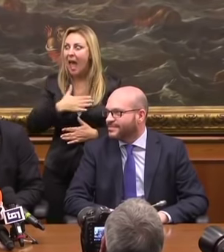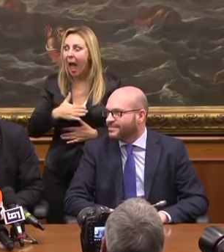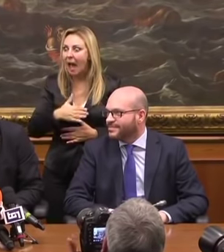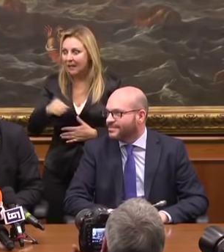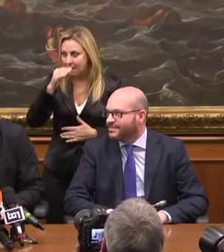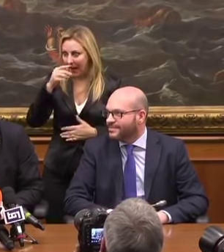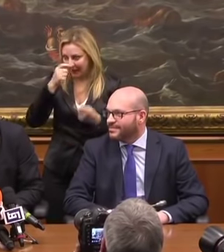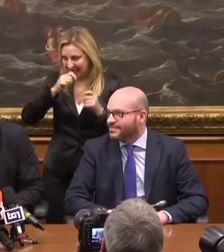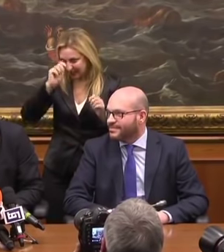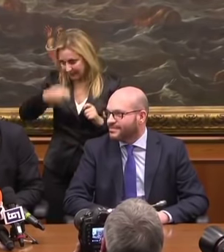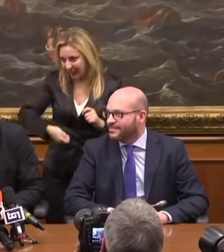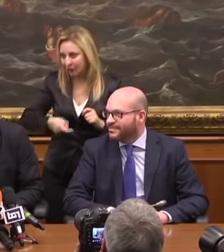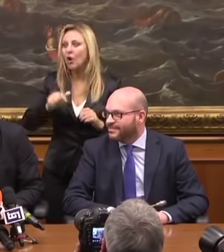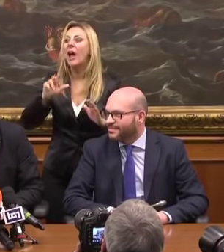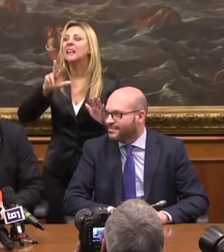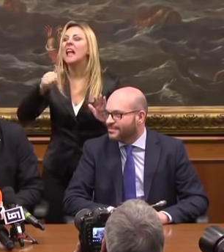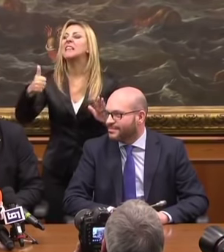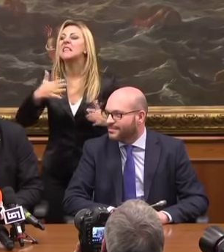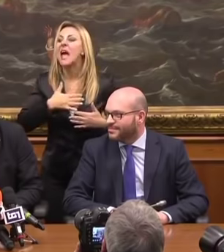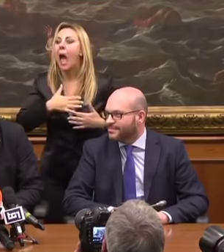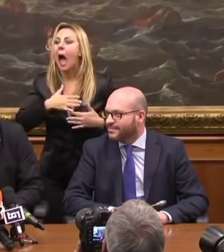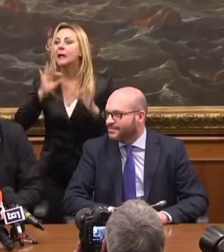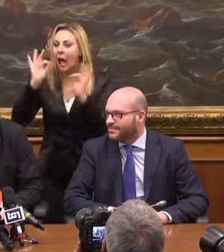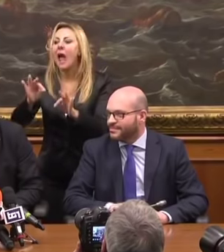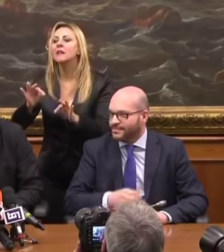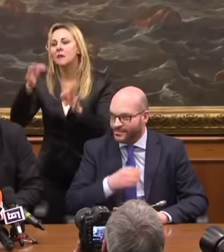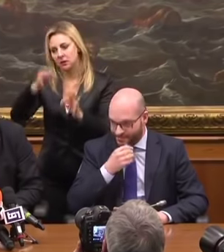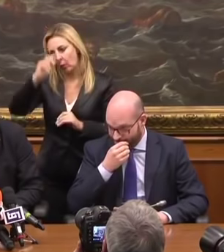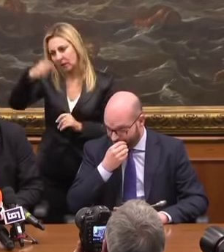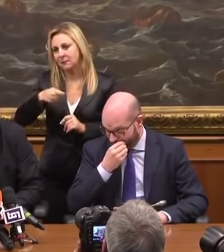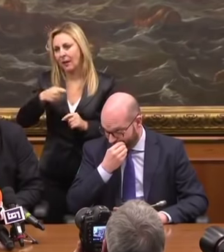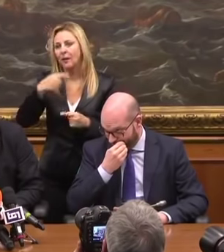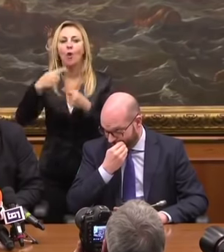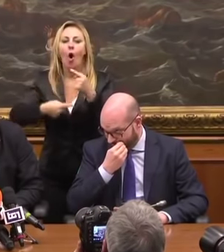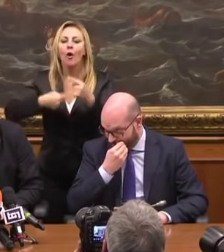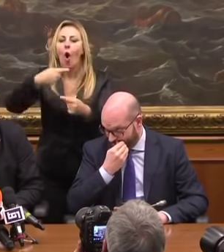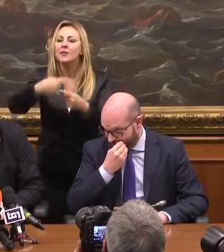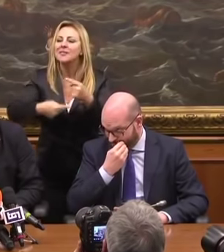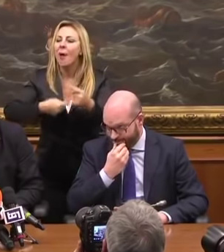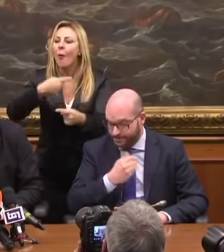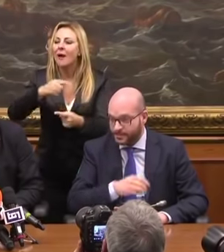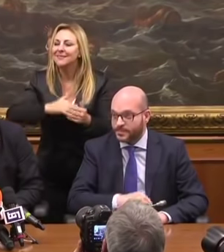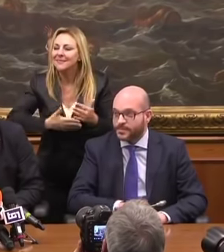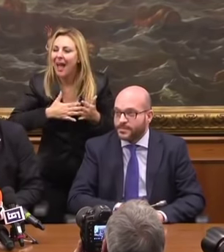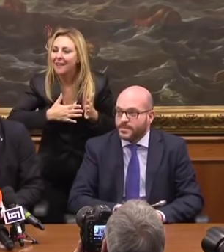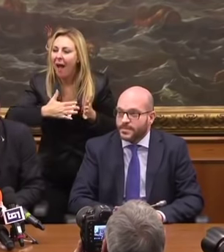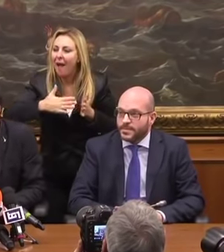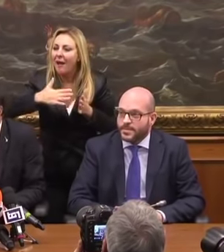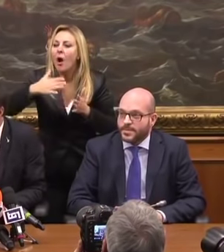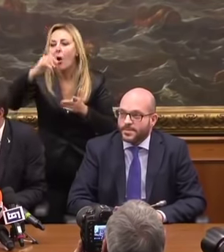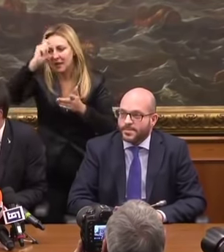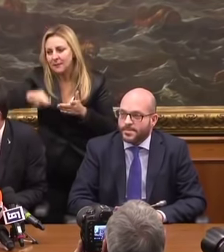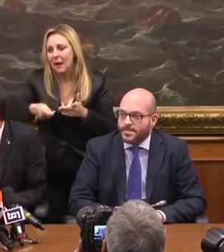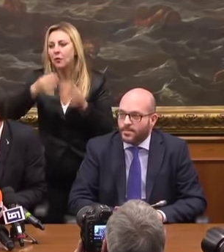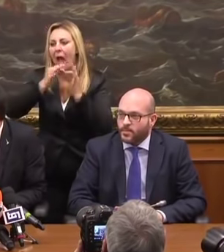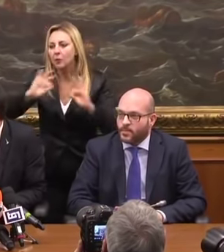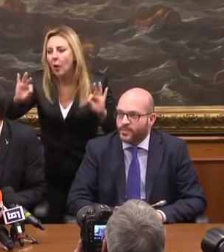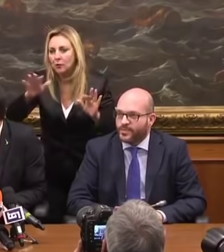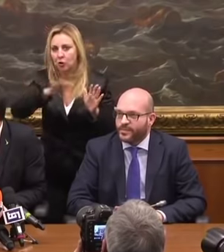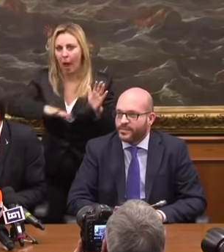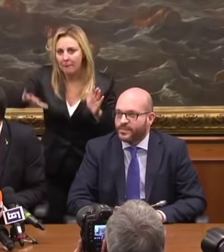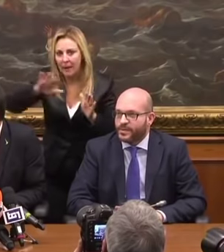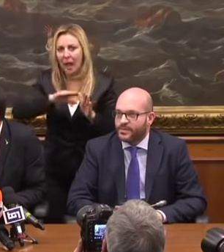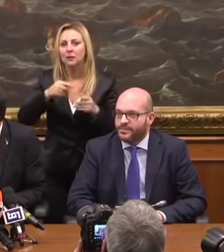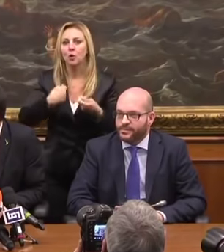36 probabilmente lo stesso rispetto lo riporta in mezzo alla strada, in coda in posta, al supermercato, quindi educazione